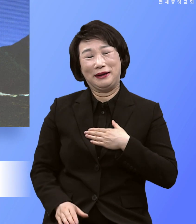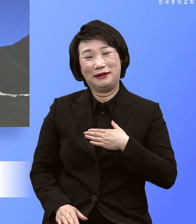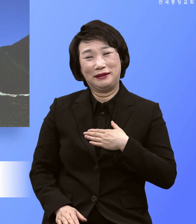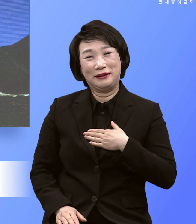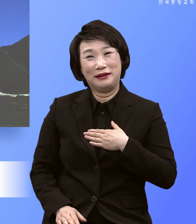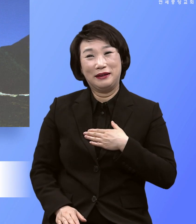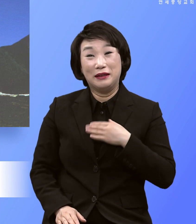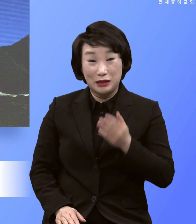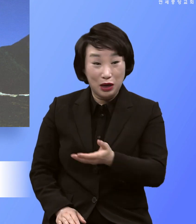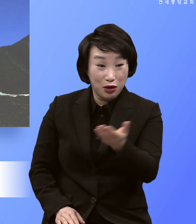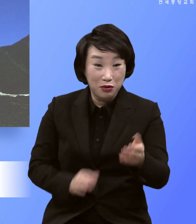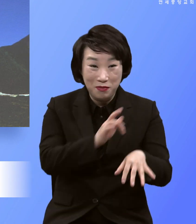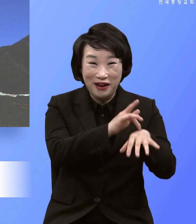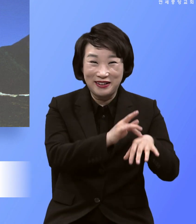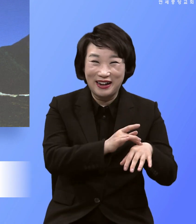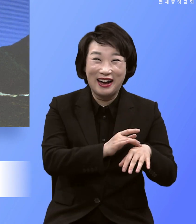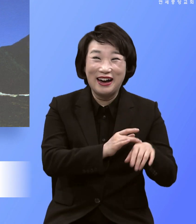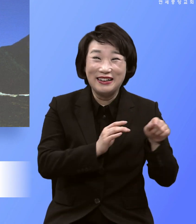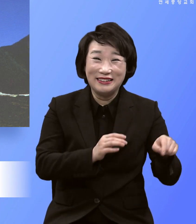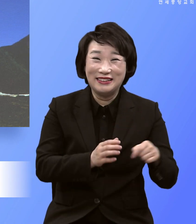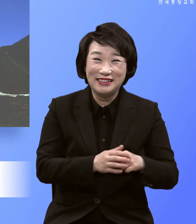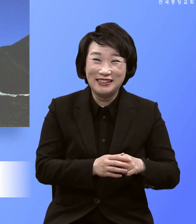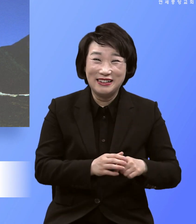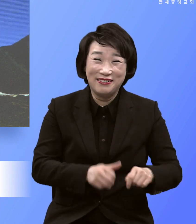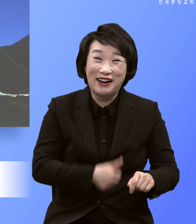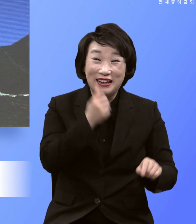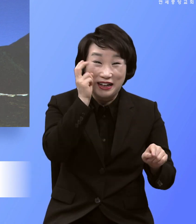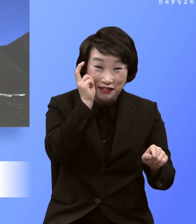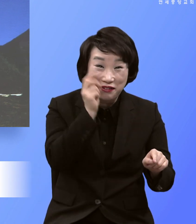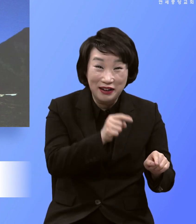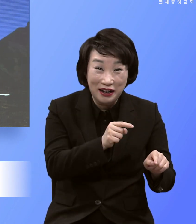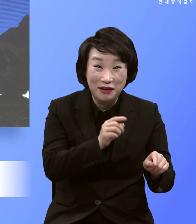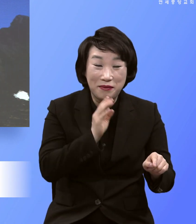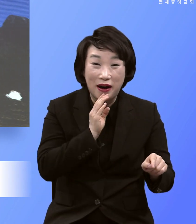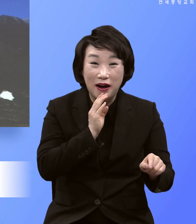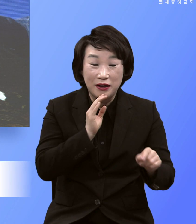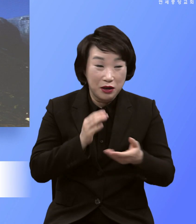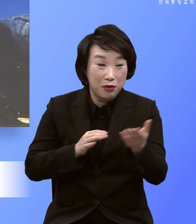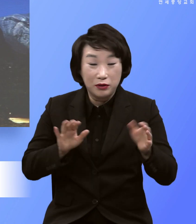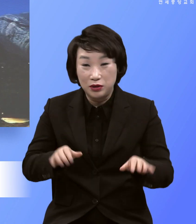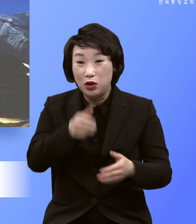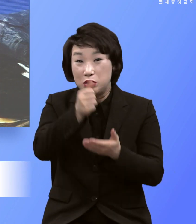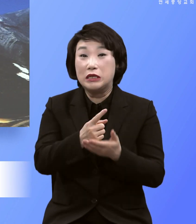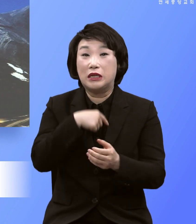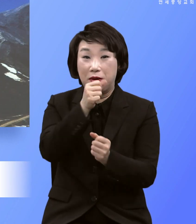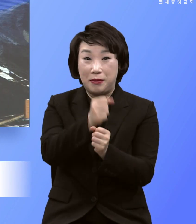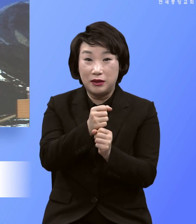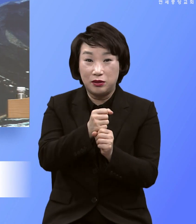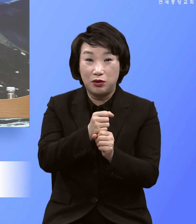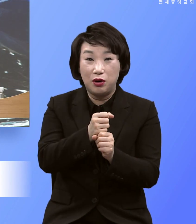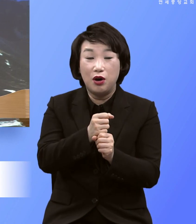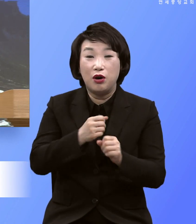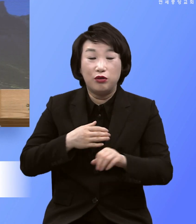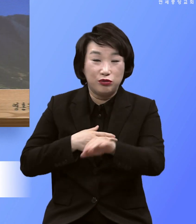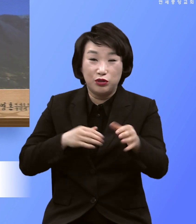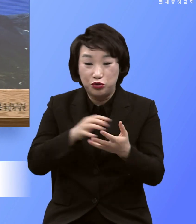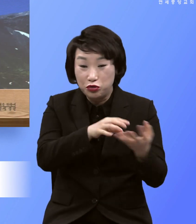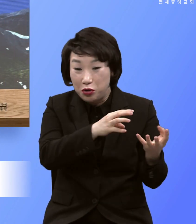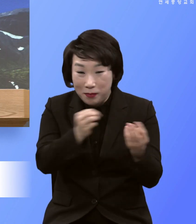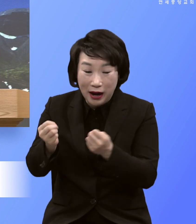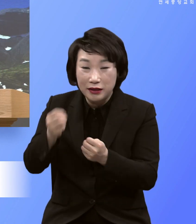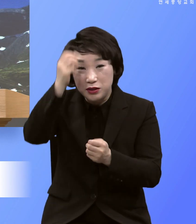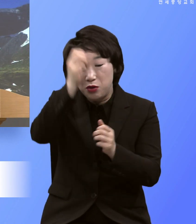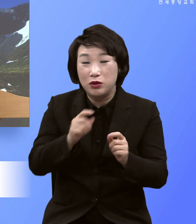얼마나 마귀가 속상하겠나 생각해 보세요. 근데 죄를 짓게 만들어 수많은